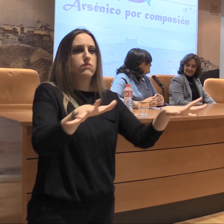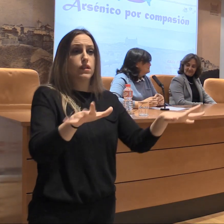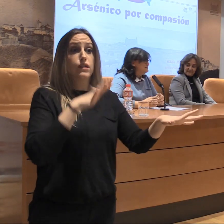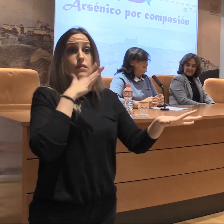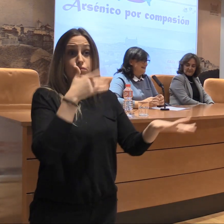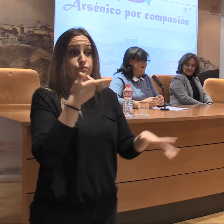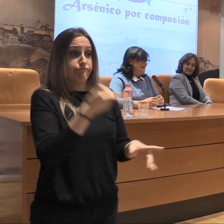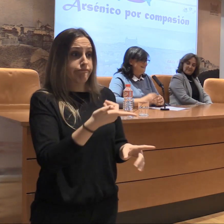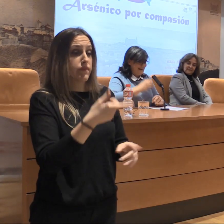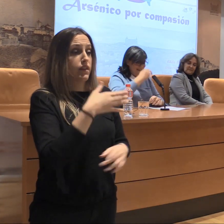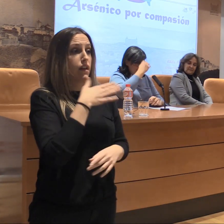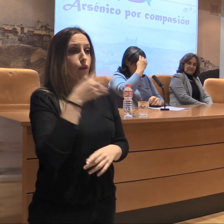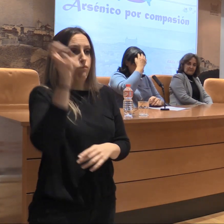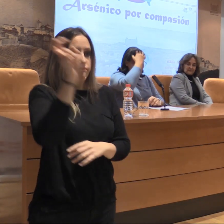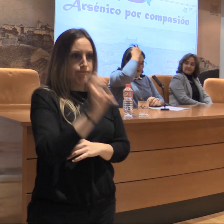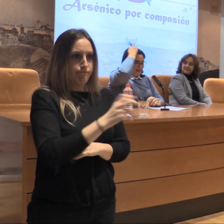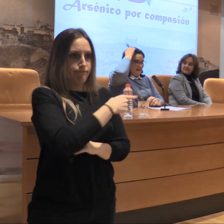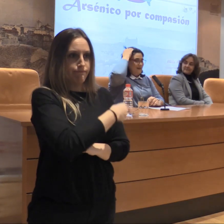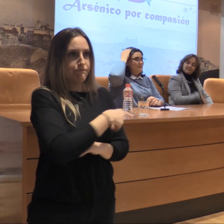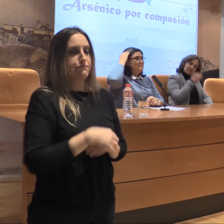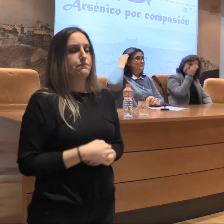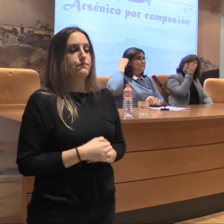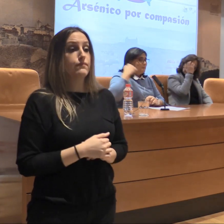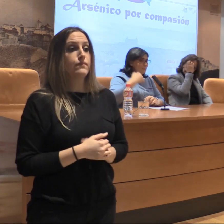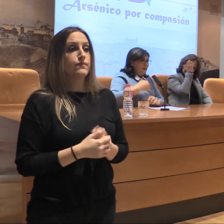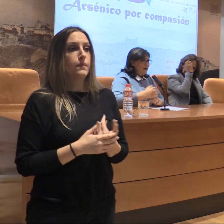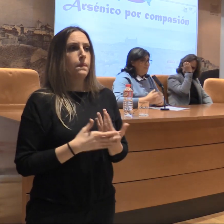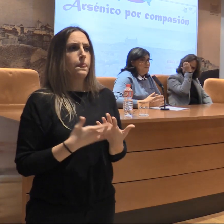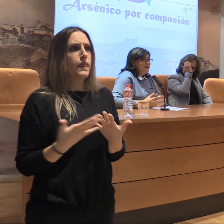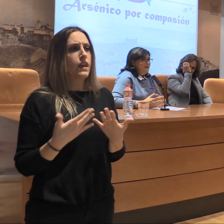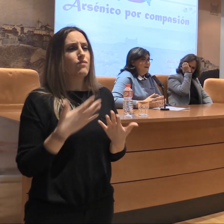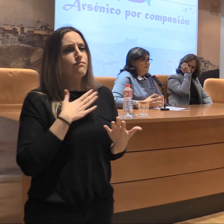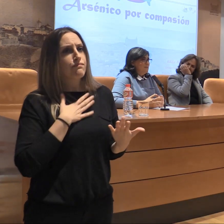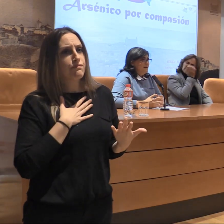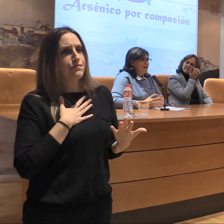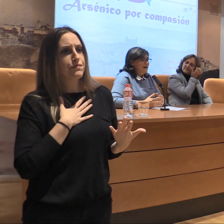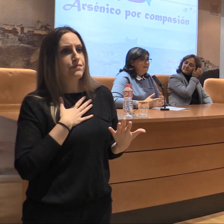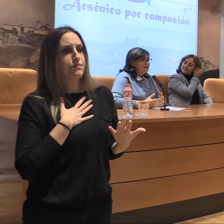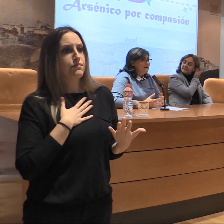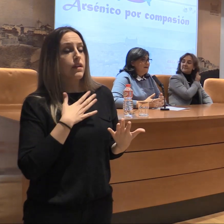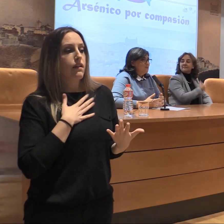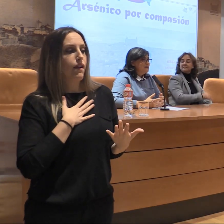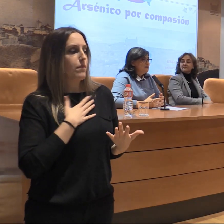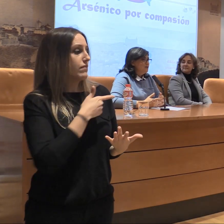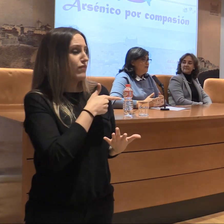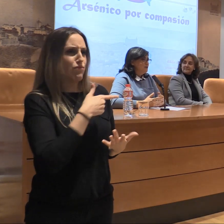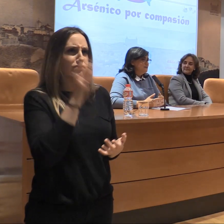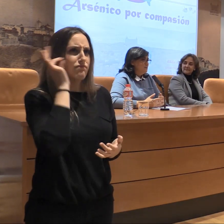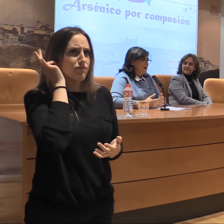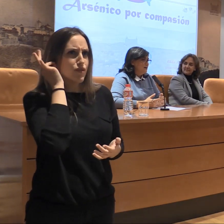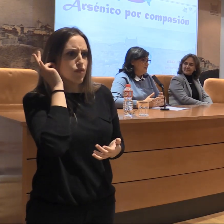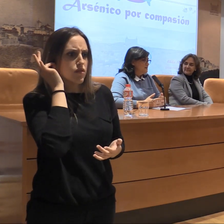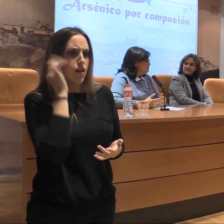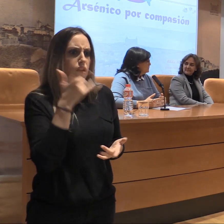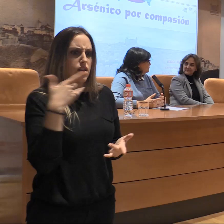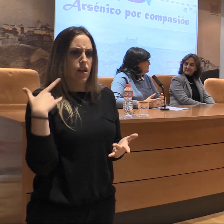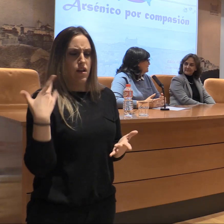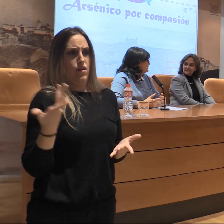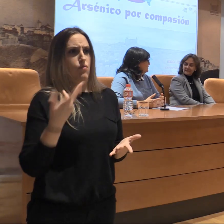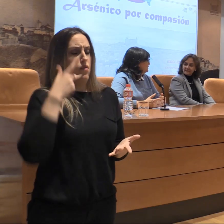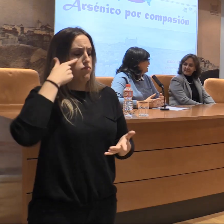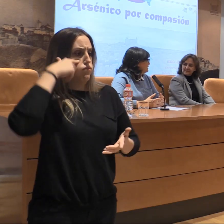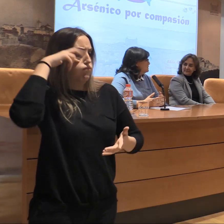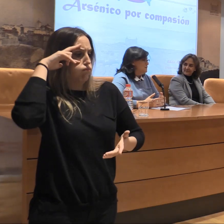ese motivo está aquí hoy. A mí me encanta que una señora con este bagaje y este